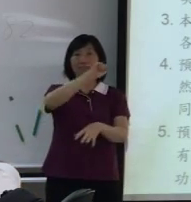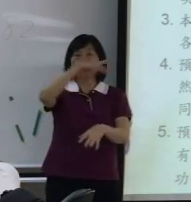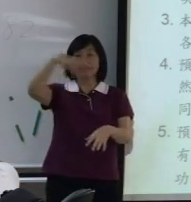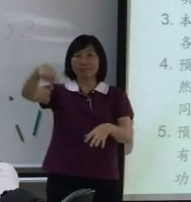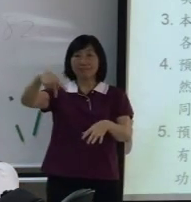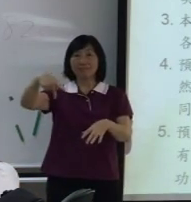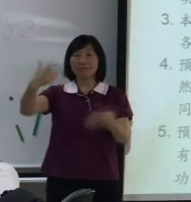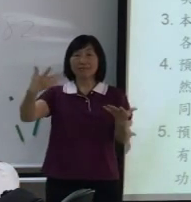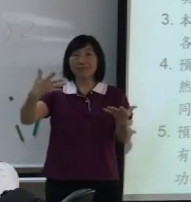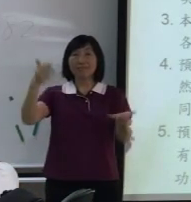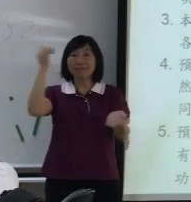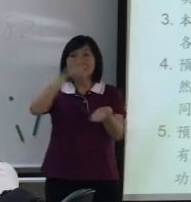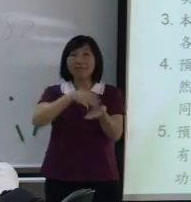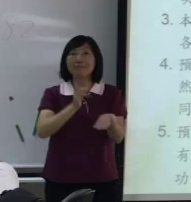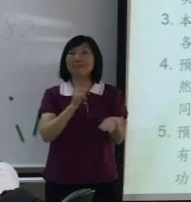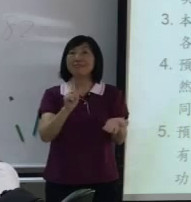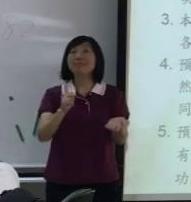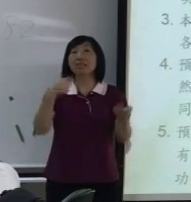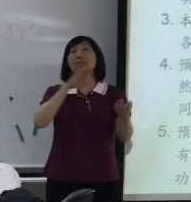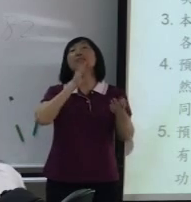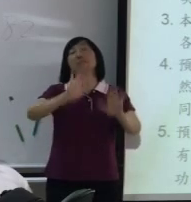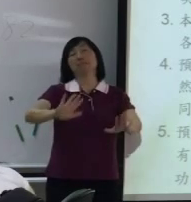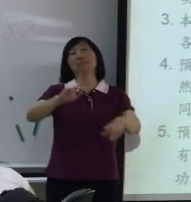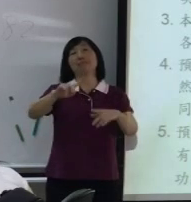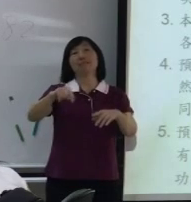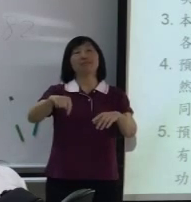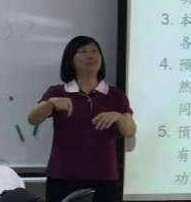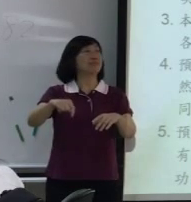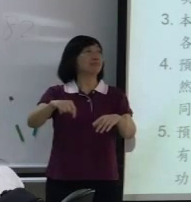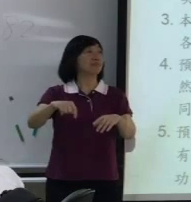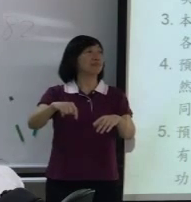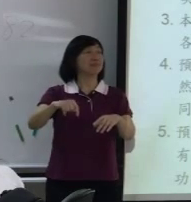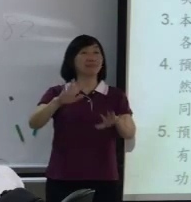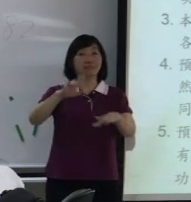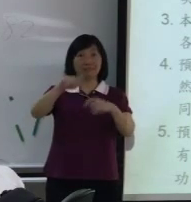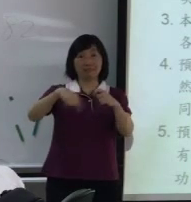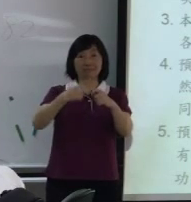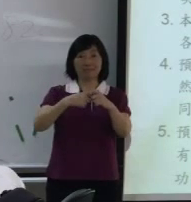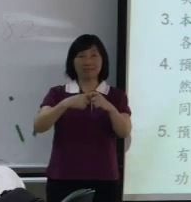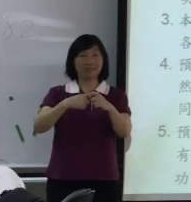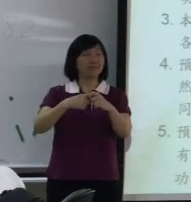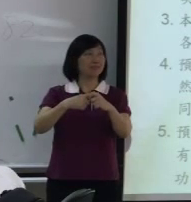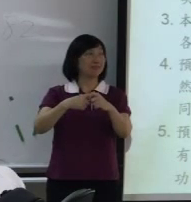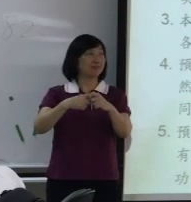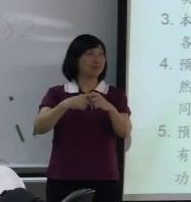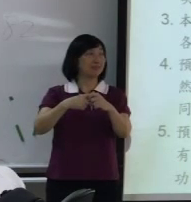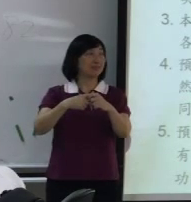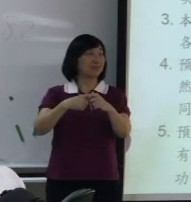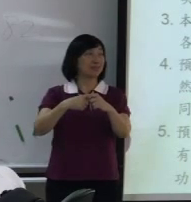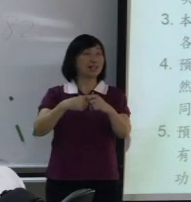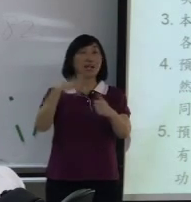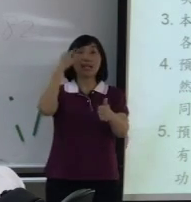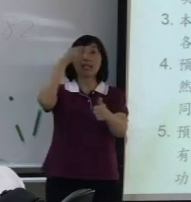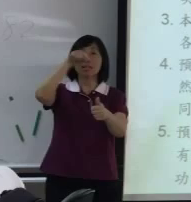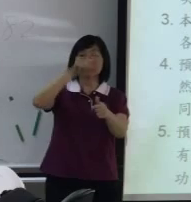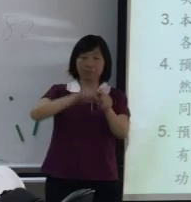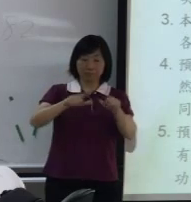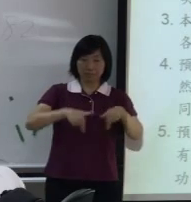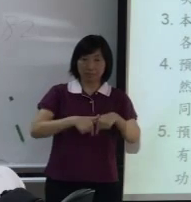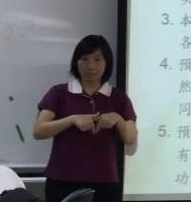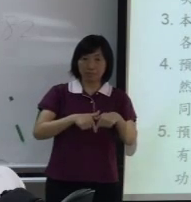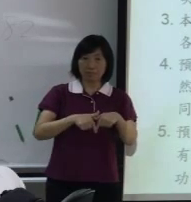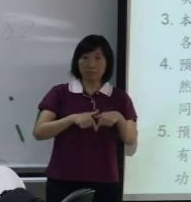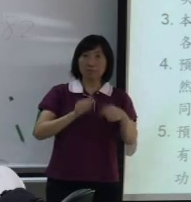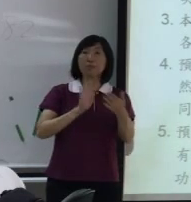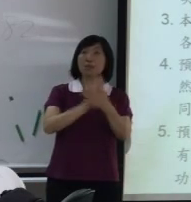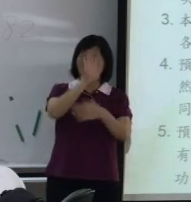啊，这个就是我们这一次今年啊，这个最后后半特教中心要